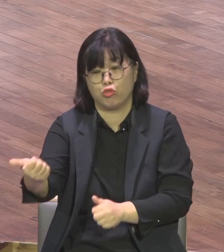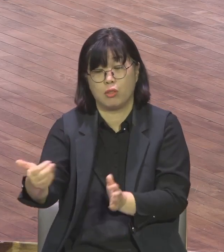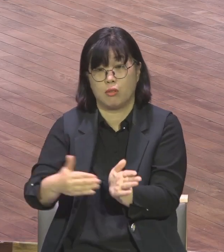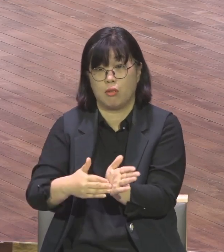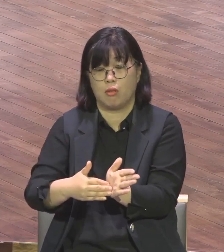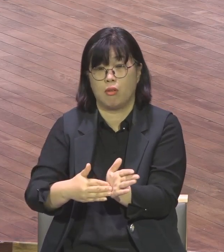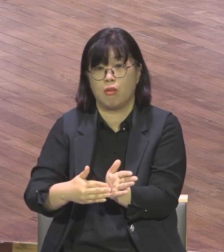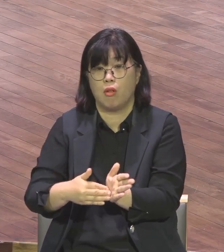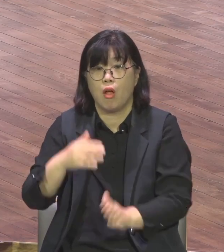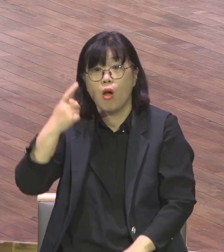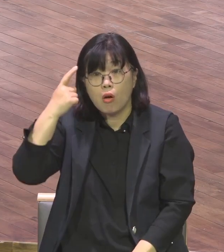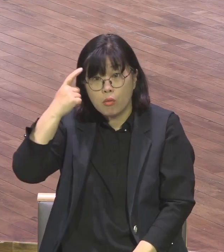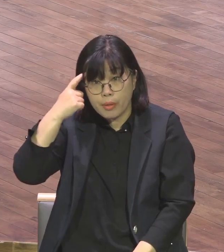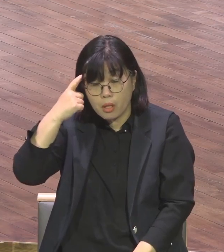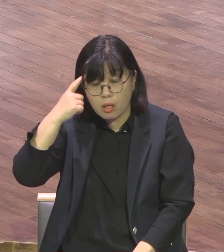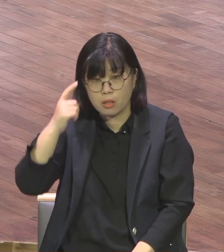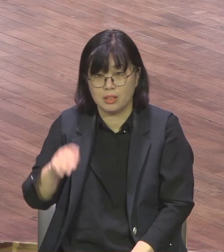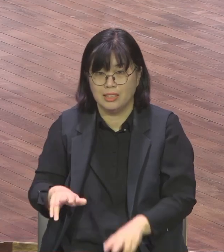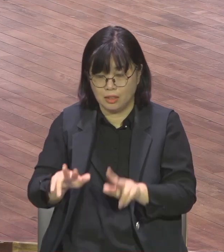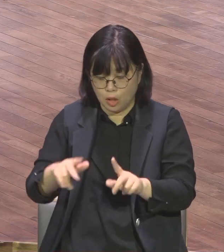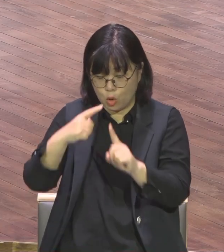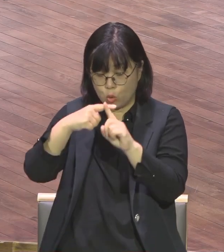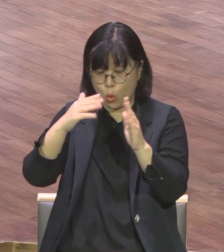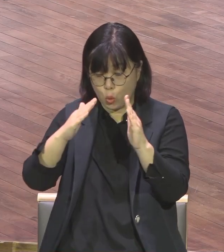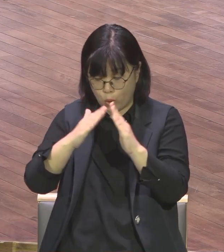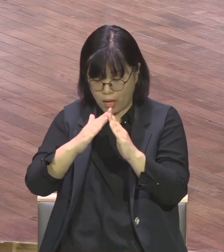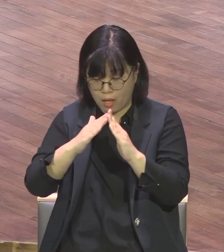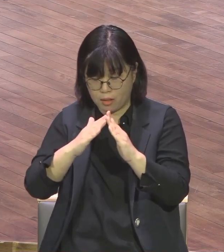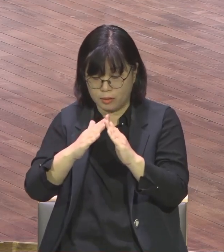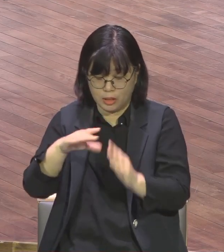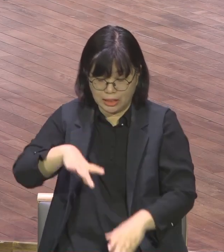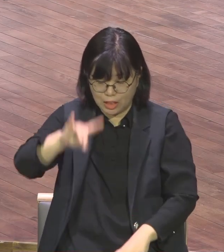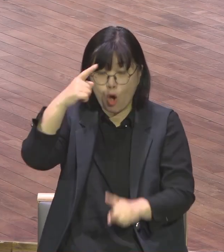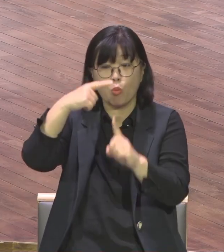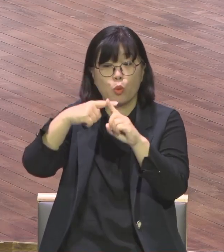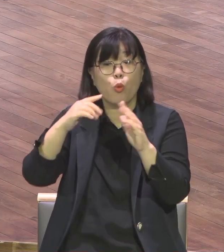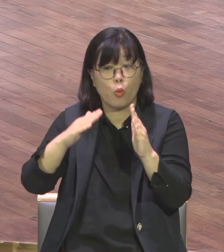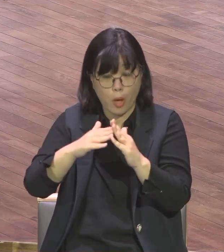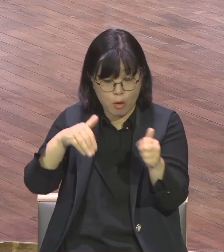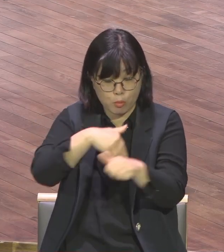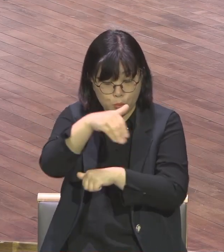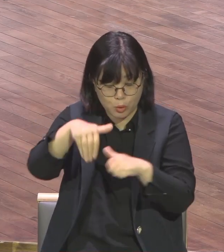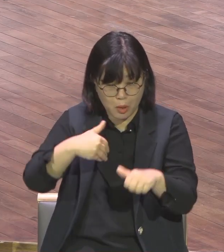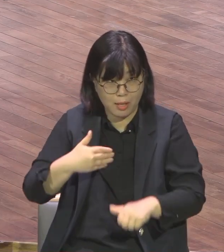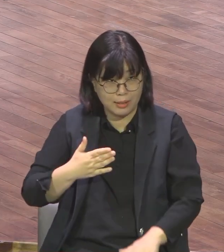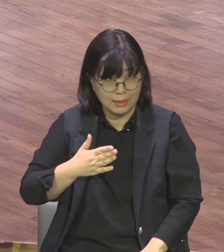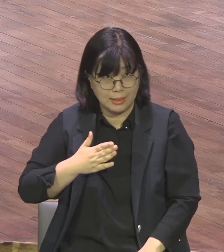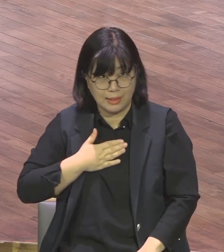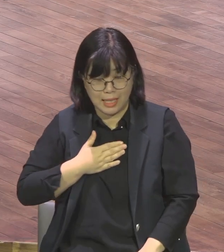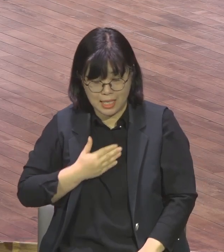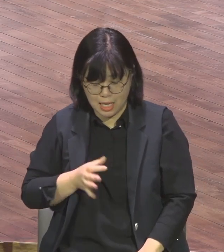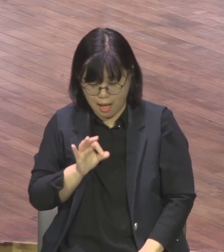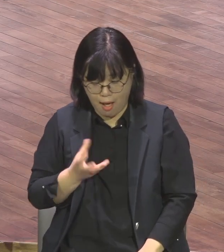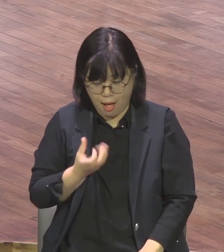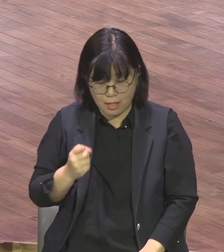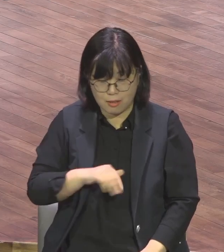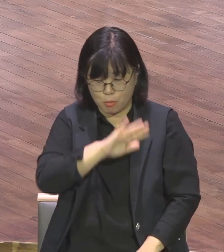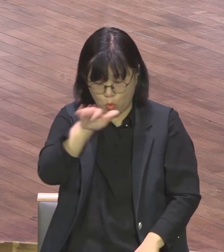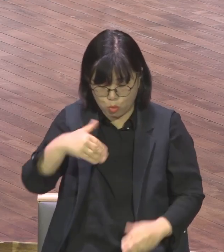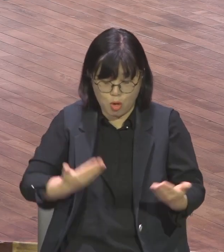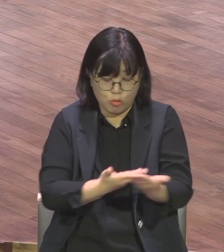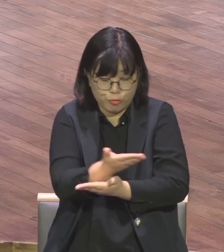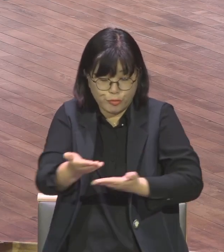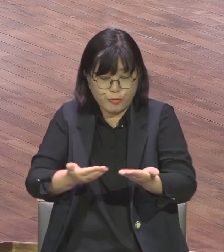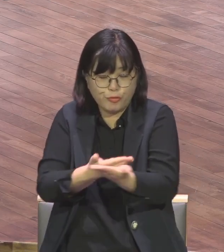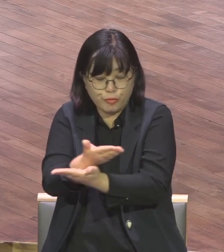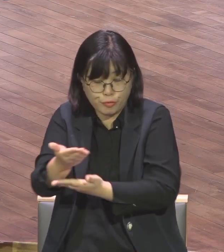한맘 한뜻이 되어서 모든 물건을 서로 통용하고 자기 것을 조금이라도 자기 것이라고 그렇게 이렇게